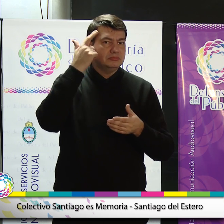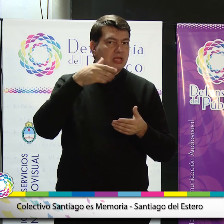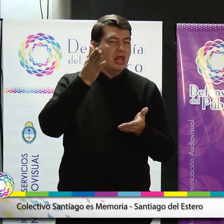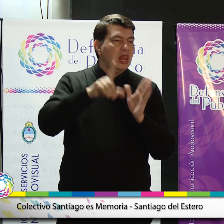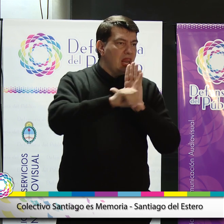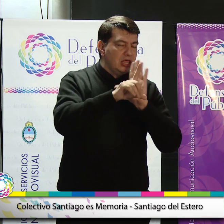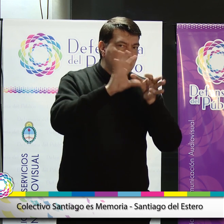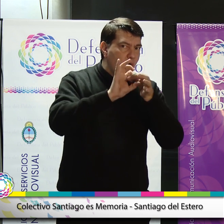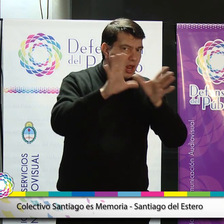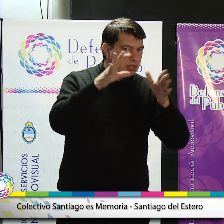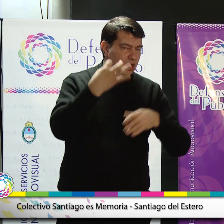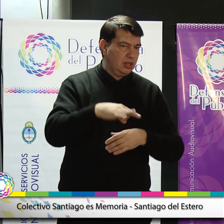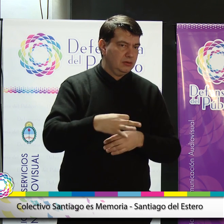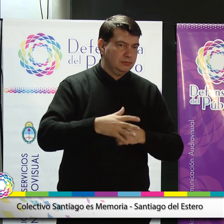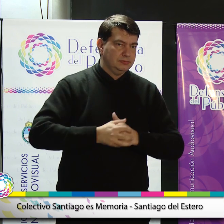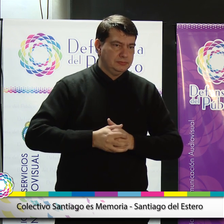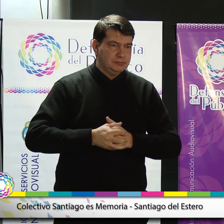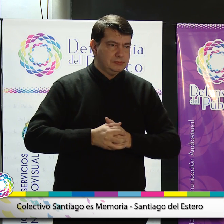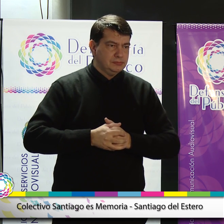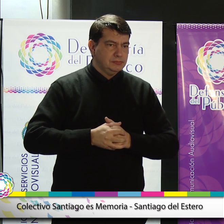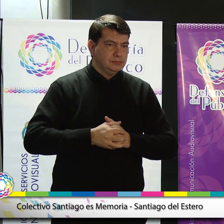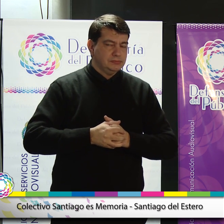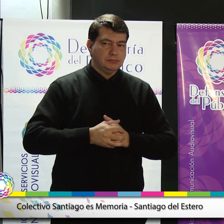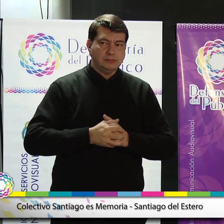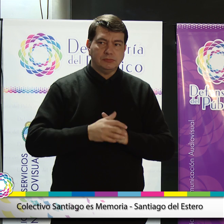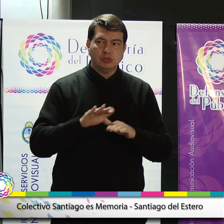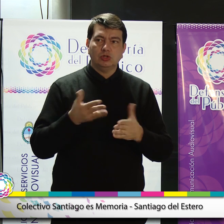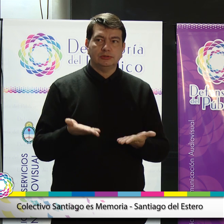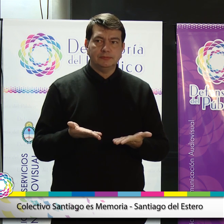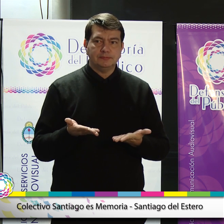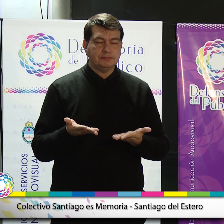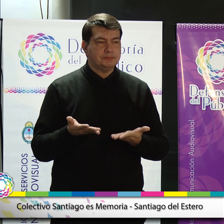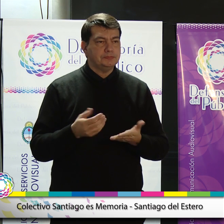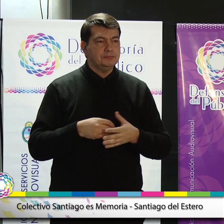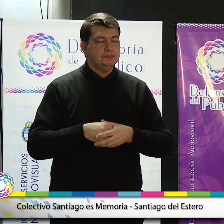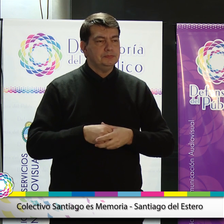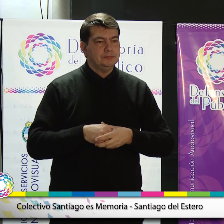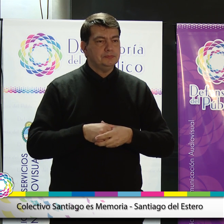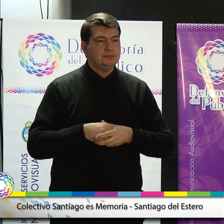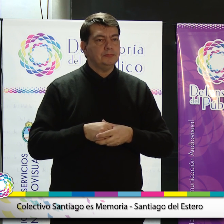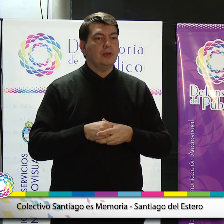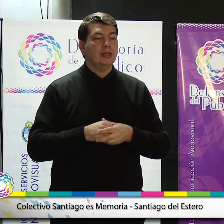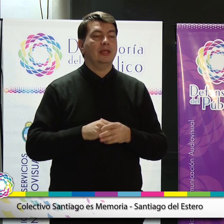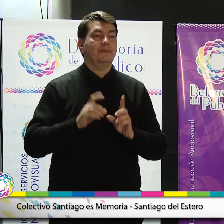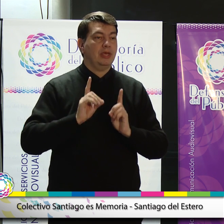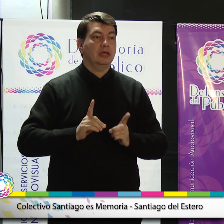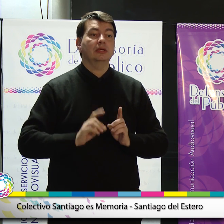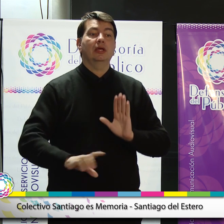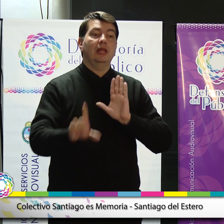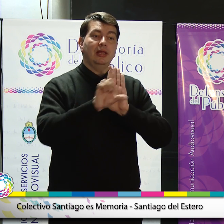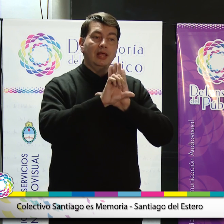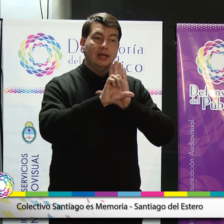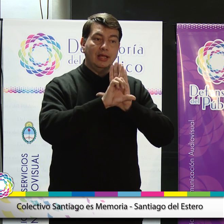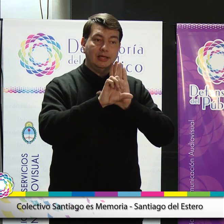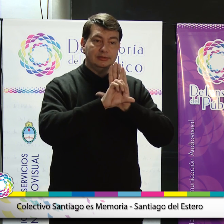aplicación de la ley por otro lado también queremos que que se garantice que las leyes del